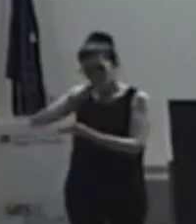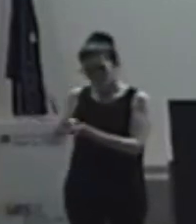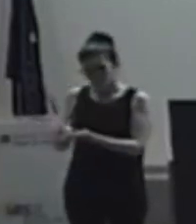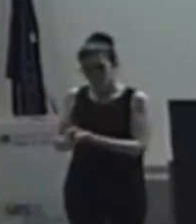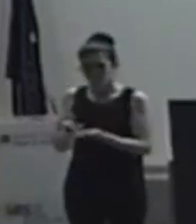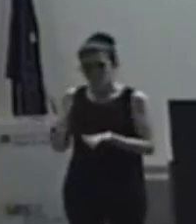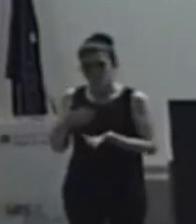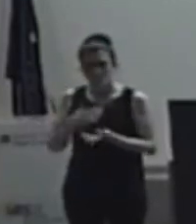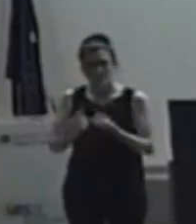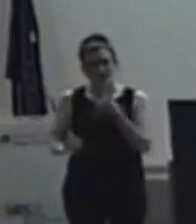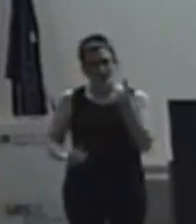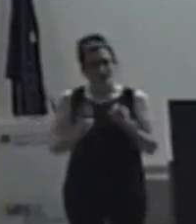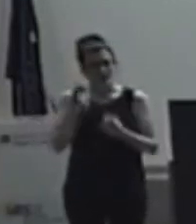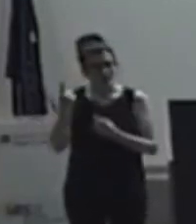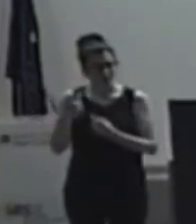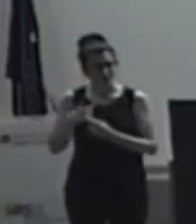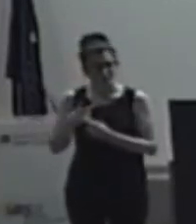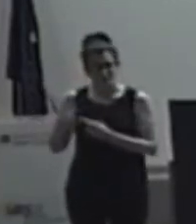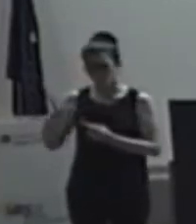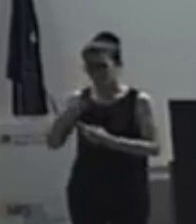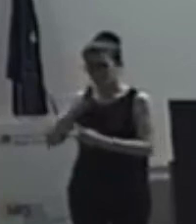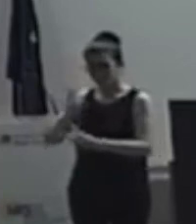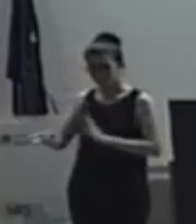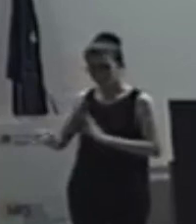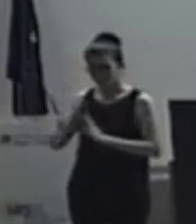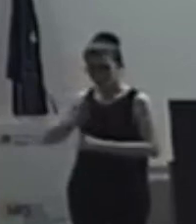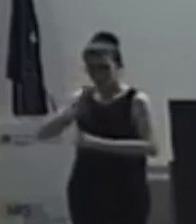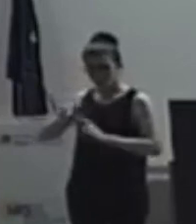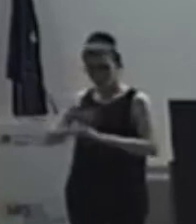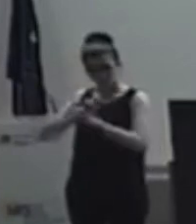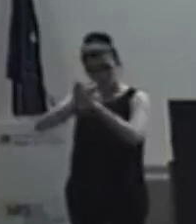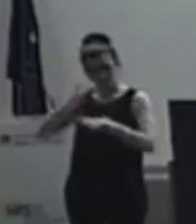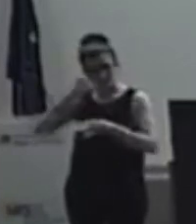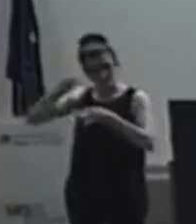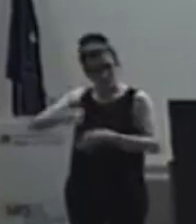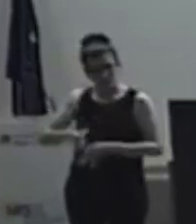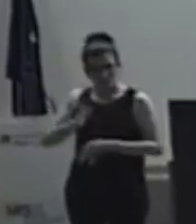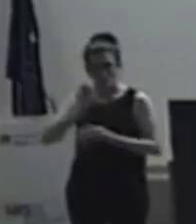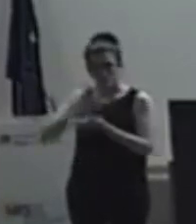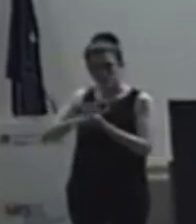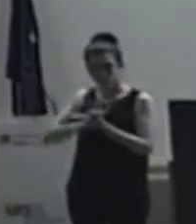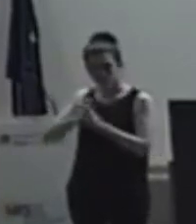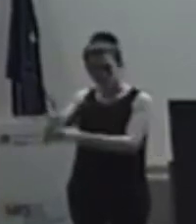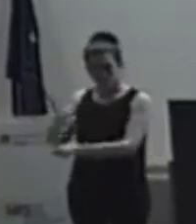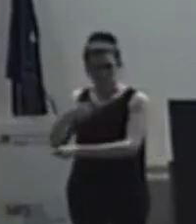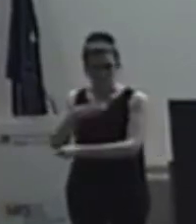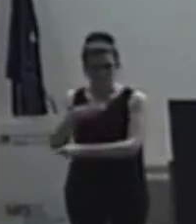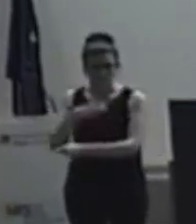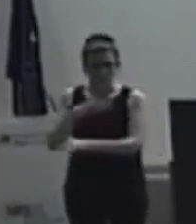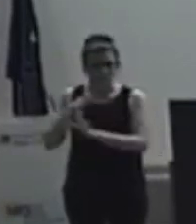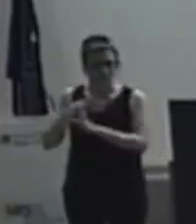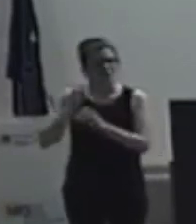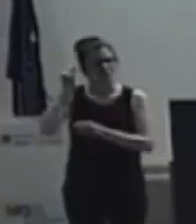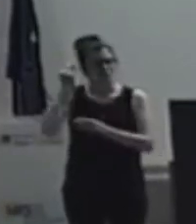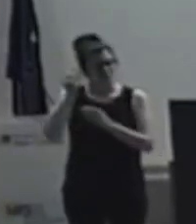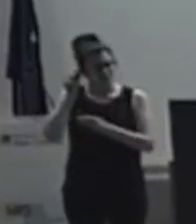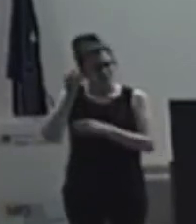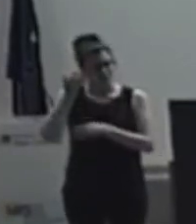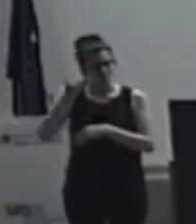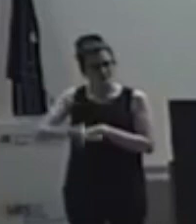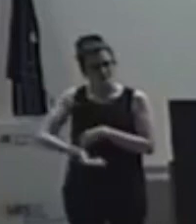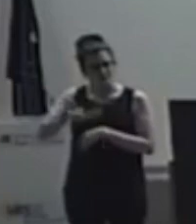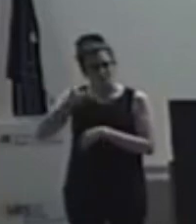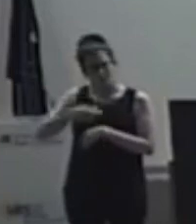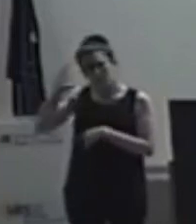aunque a veces no podamos dar una respuesta convincente o tranquilizadora del todo, pero creo que por lo menos sí que es interesante